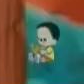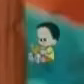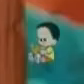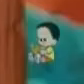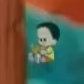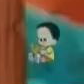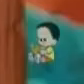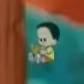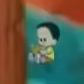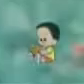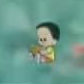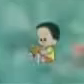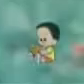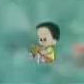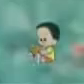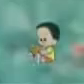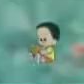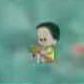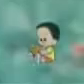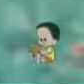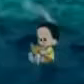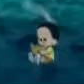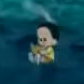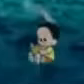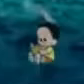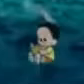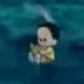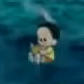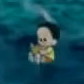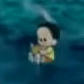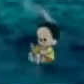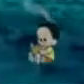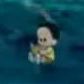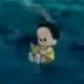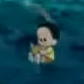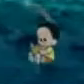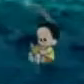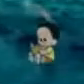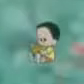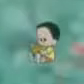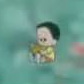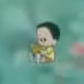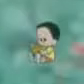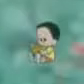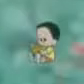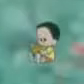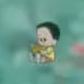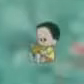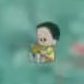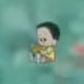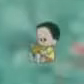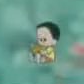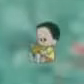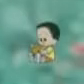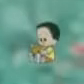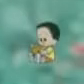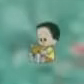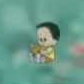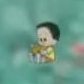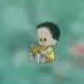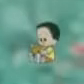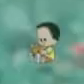os dois, outra menina se aproxima. A primeira menina se levanta deixando a boneca e segue a